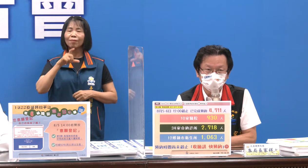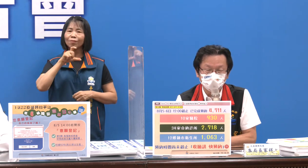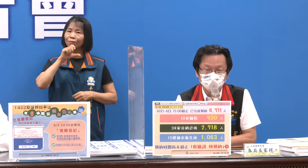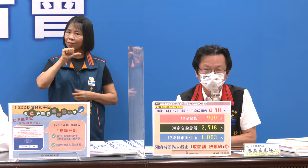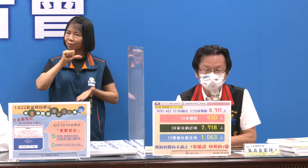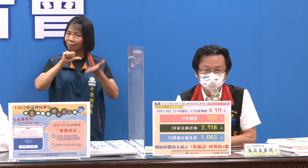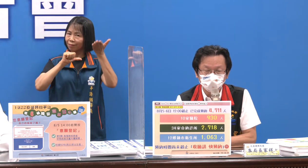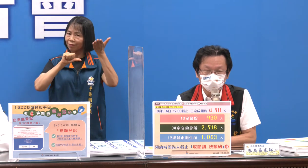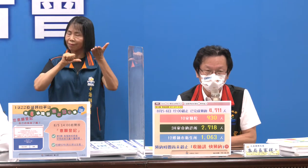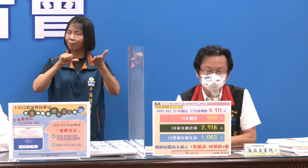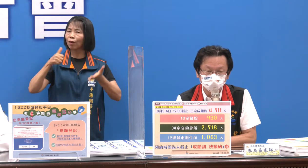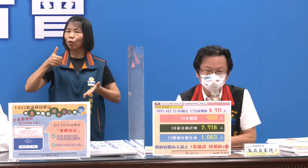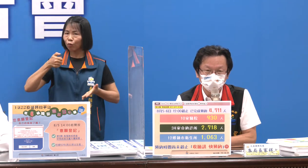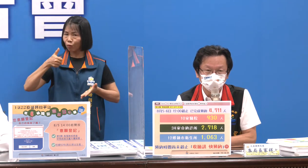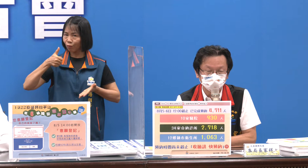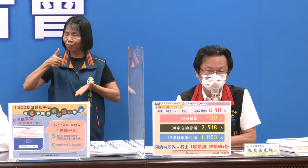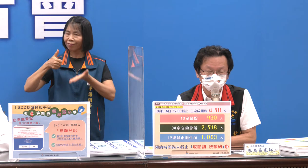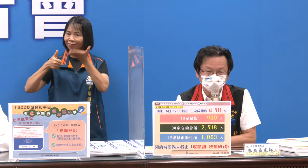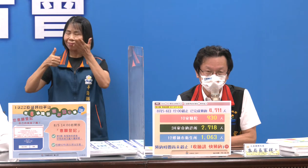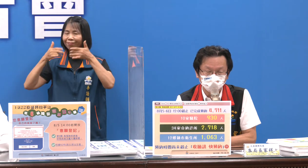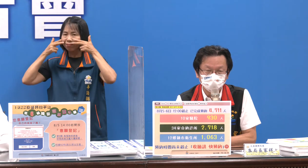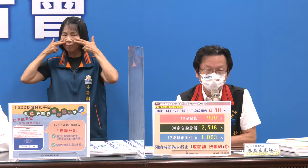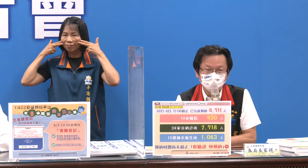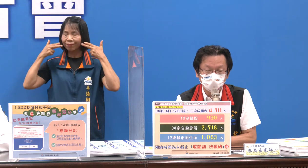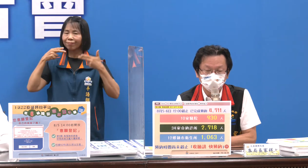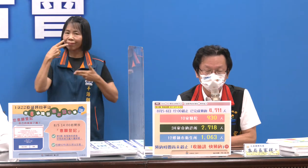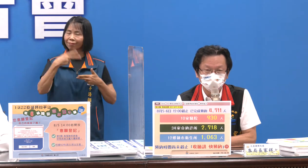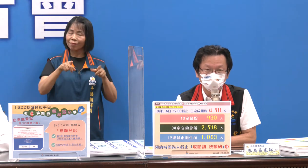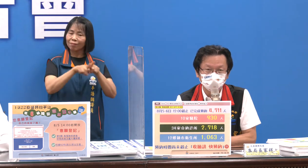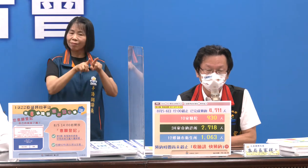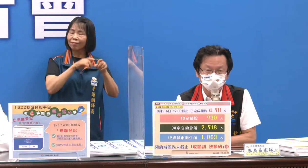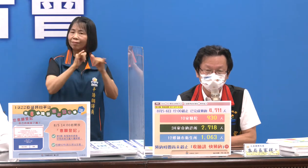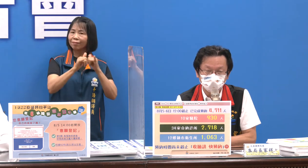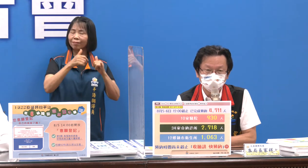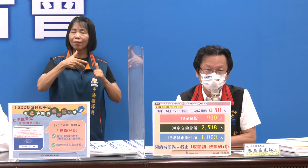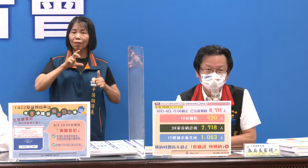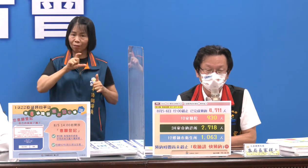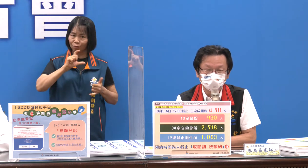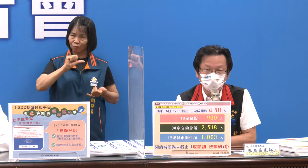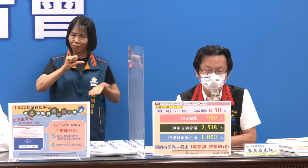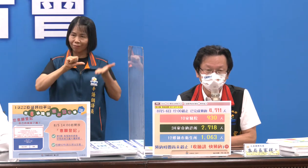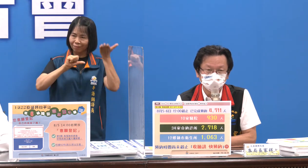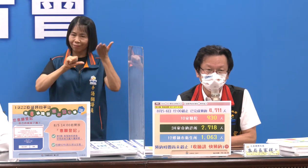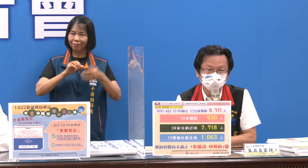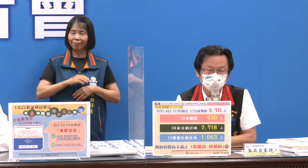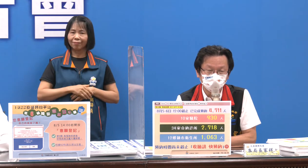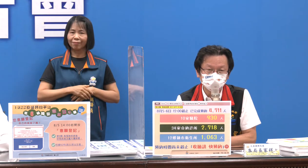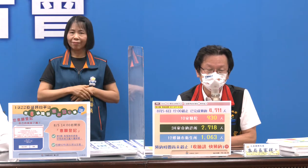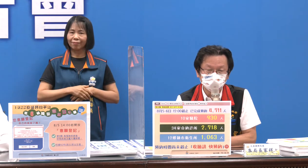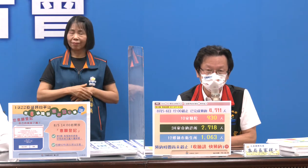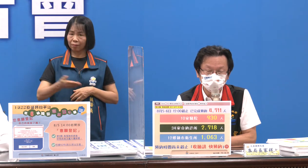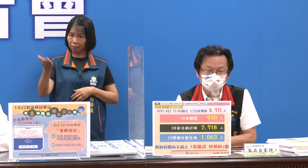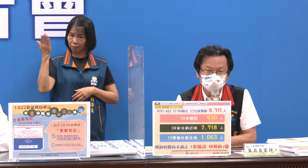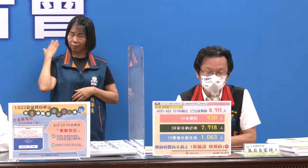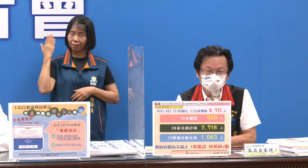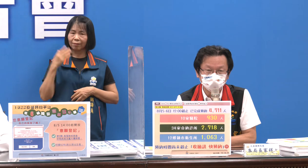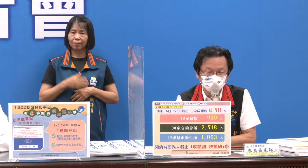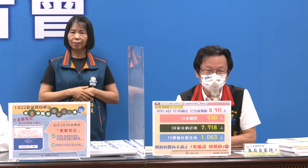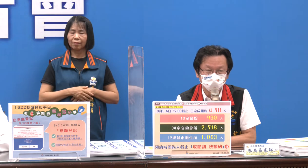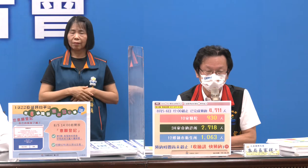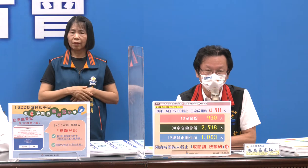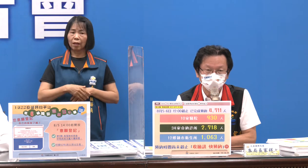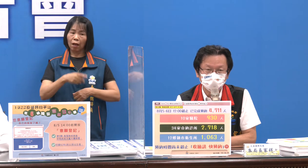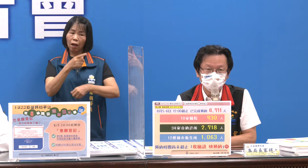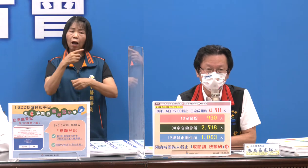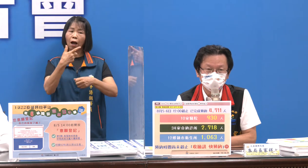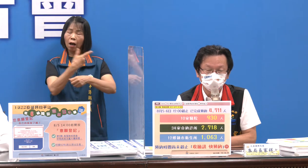65岁以上55岁以上原住民65岁以上的这个老人家那他如果是之前在医院登